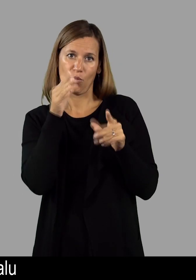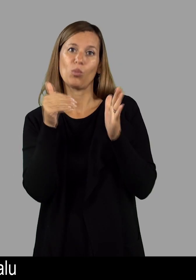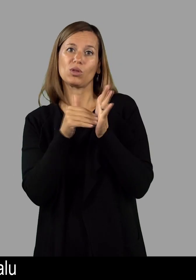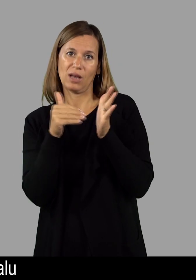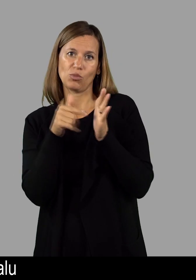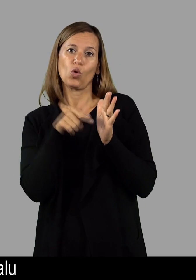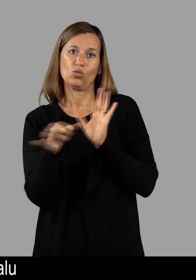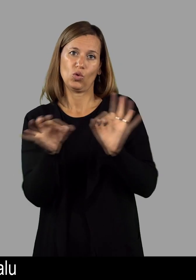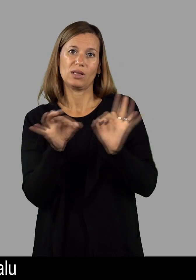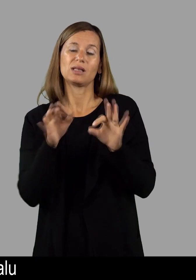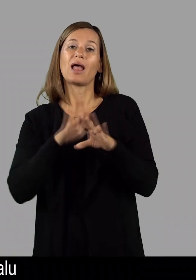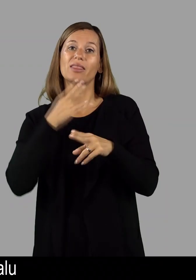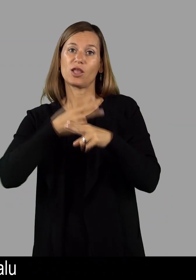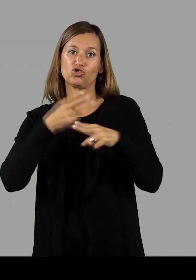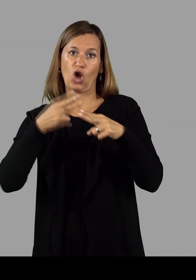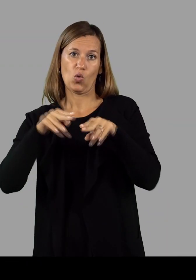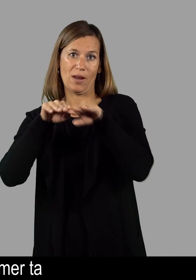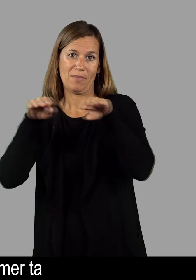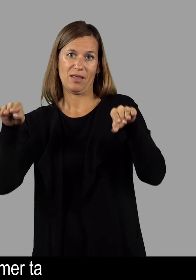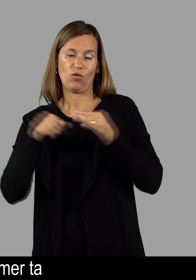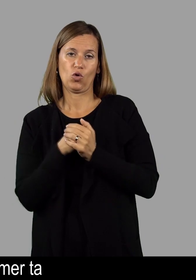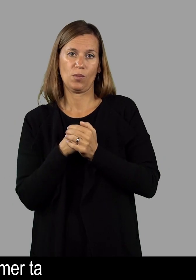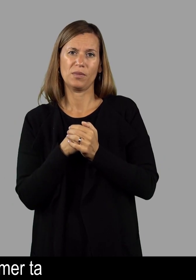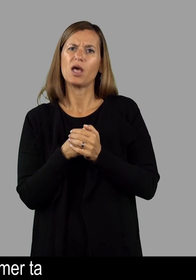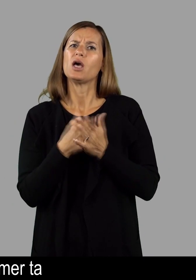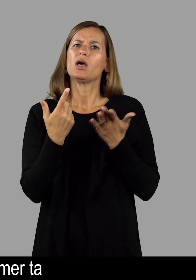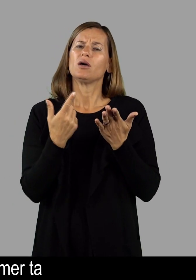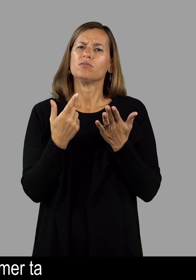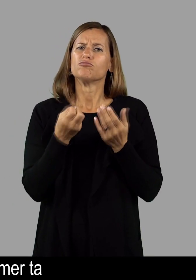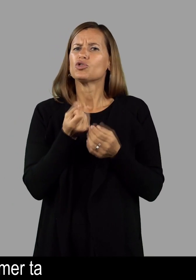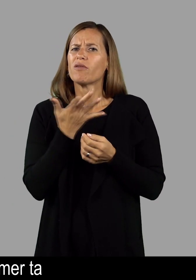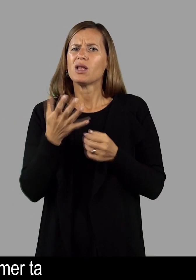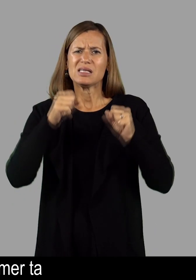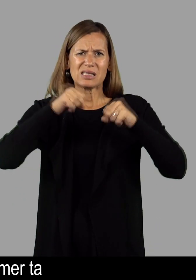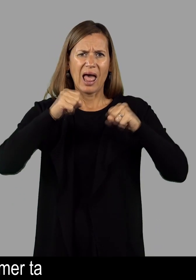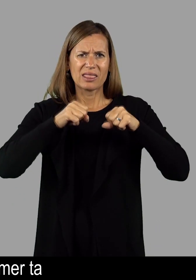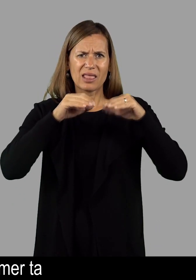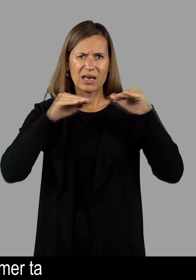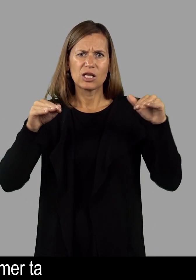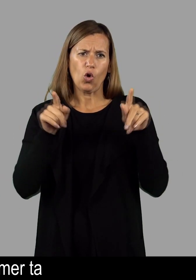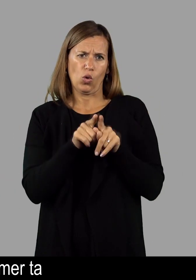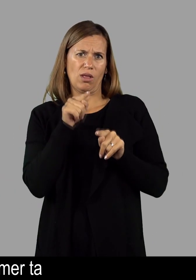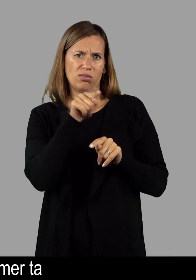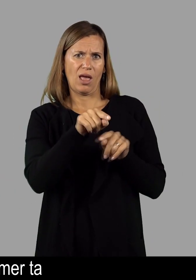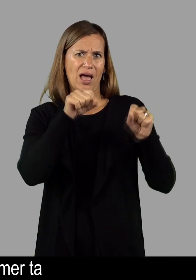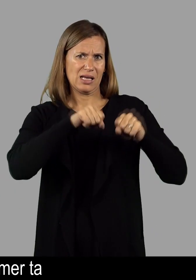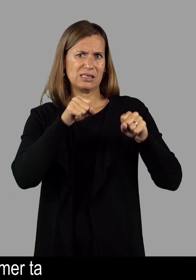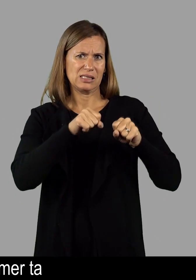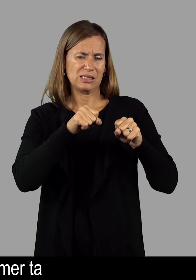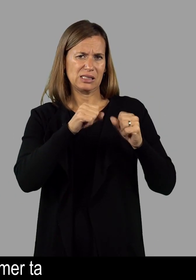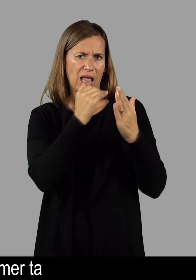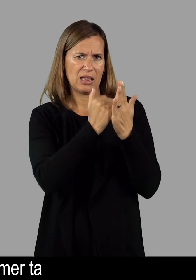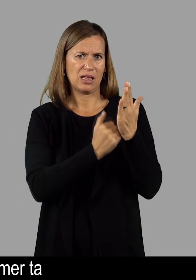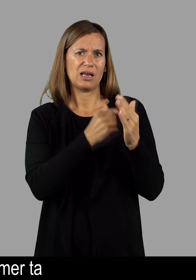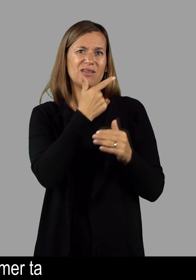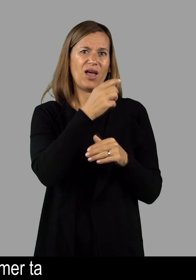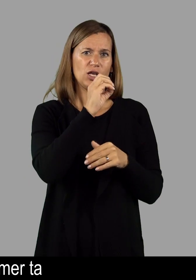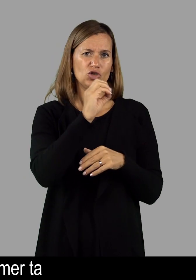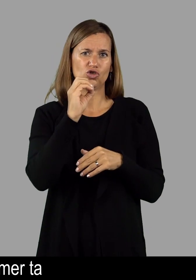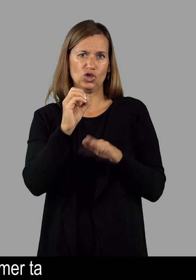na državnem nivoju. Sledijo standardi, kot je na primer ta standard